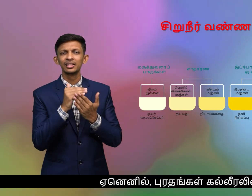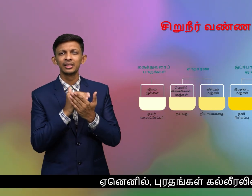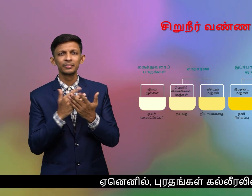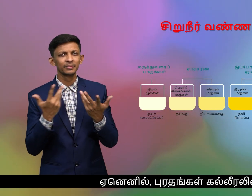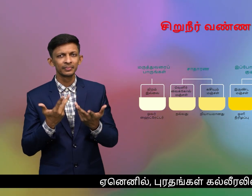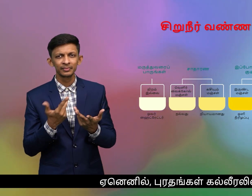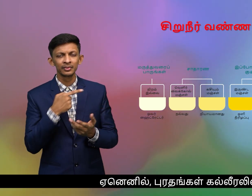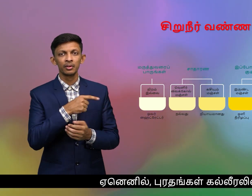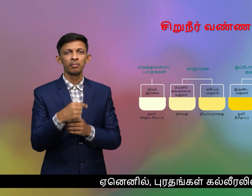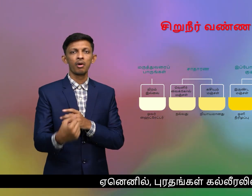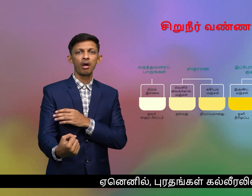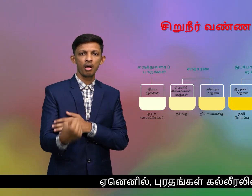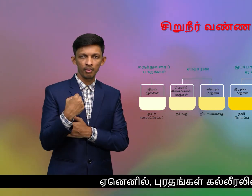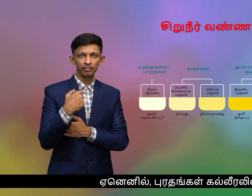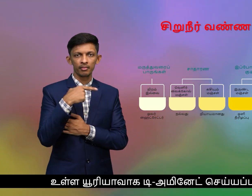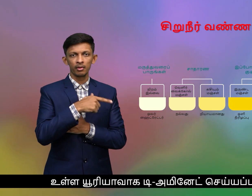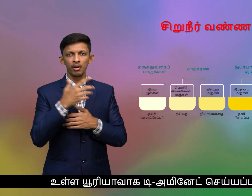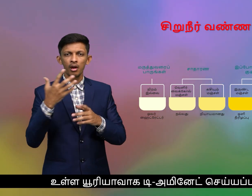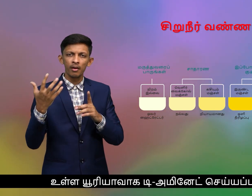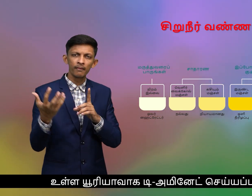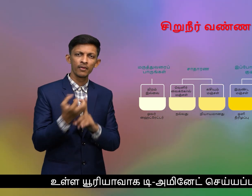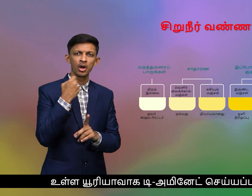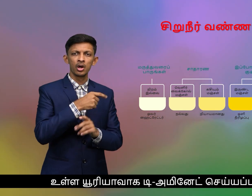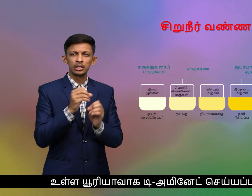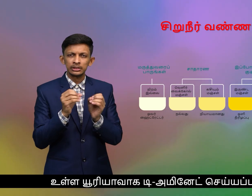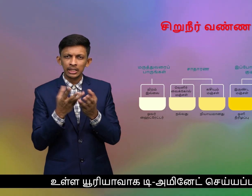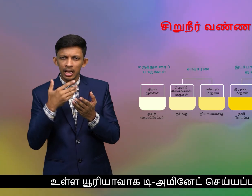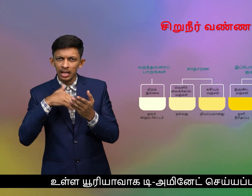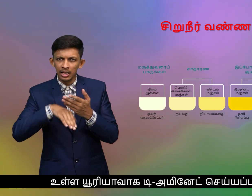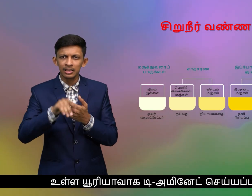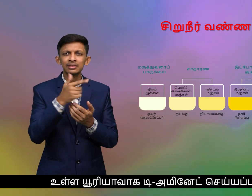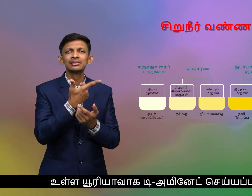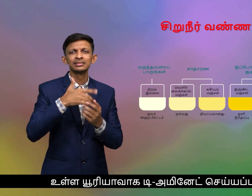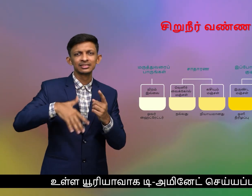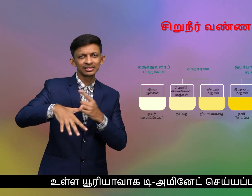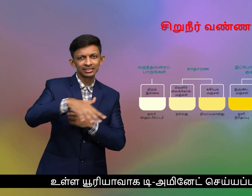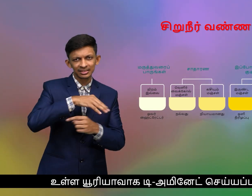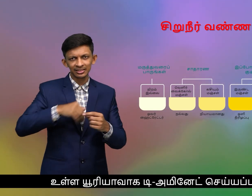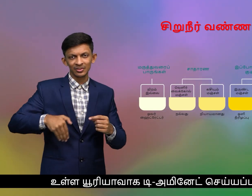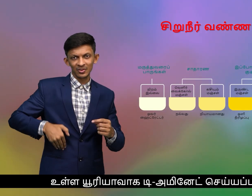ஏனெனில் புரதங்கள் கல்லீரலில் உள்ள யூரியாவாக டீஅமினோட் செய்யப்படுகின்றன.